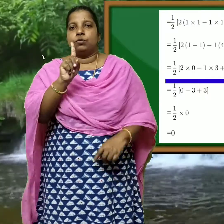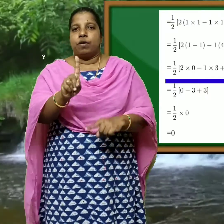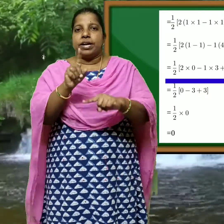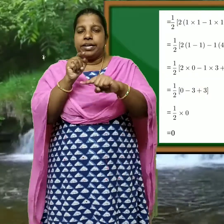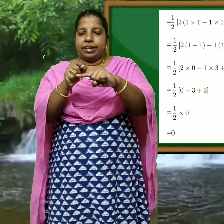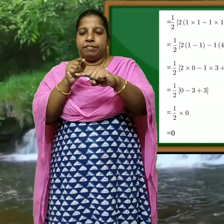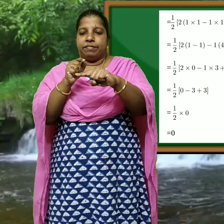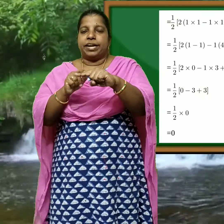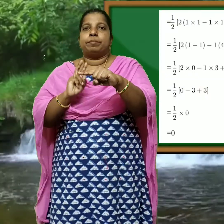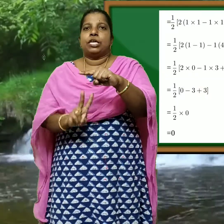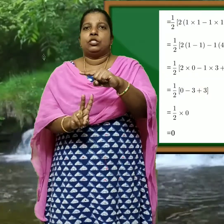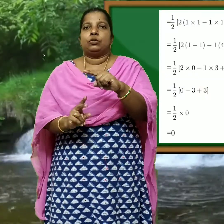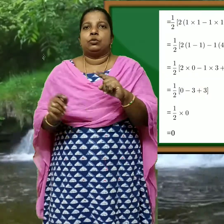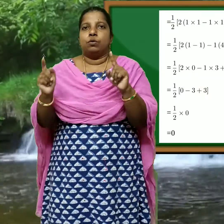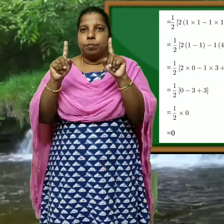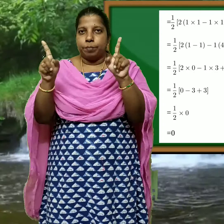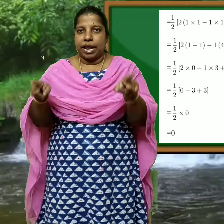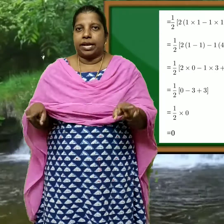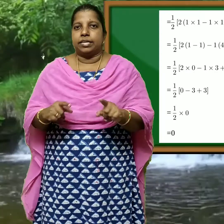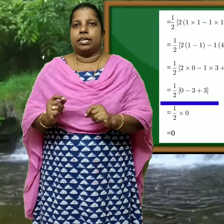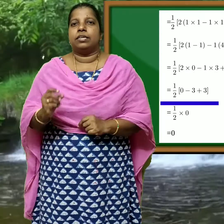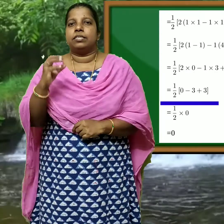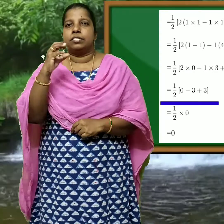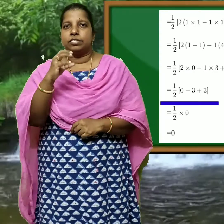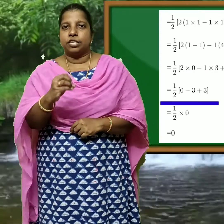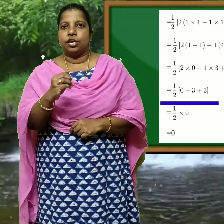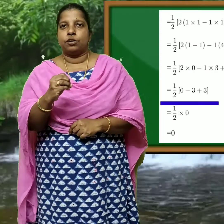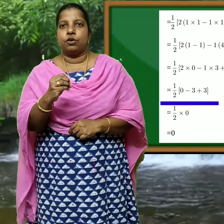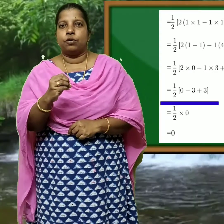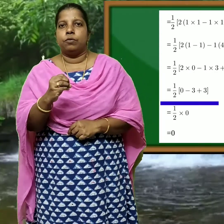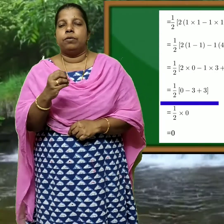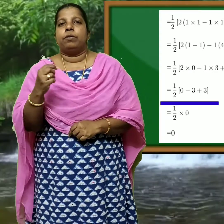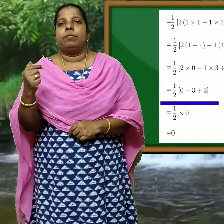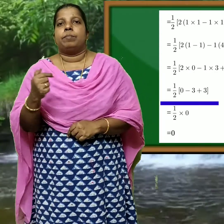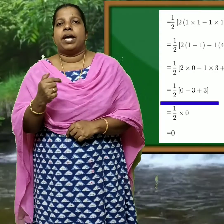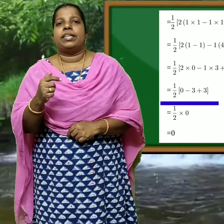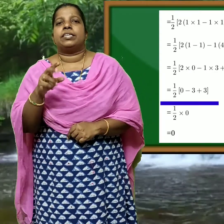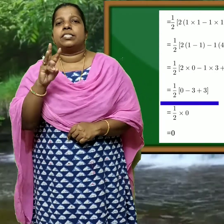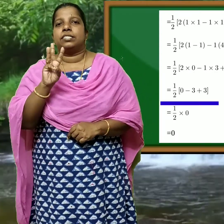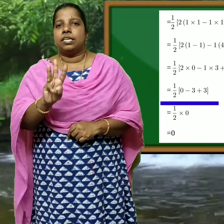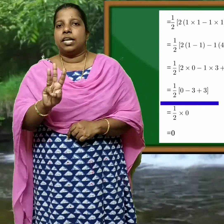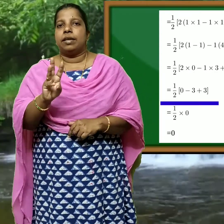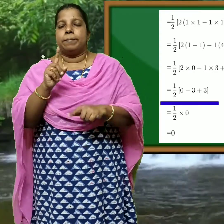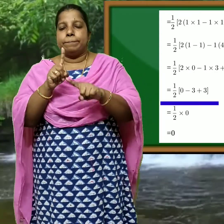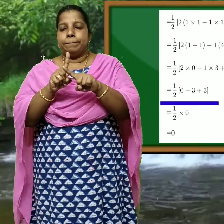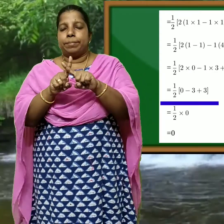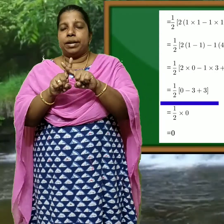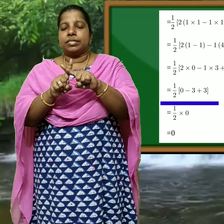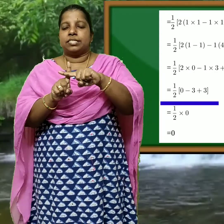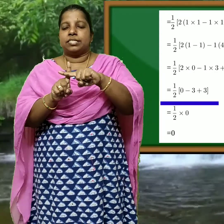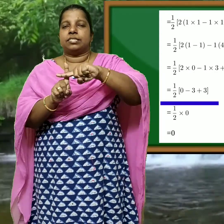equal to 1 divided by 2 ബ്രാക്കറ്റിൽ 0 minus 3 plus 3